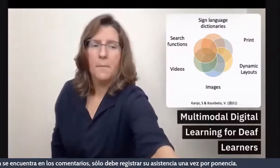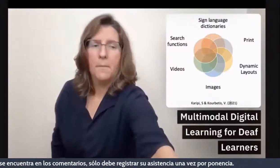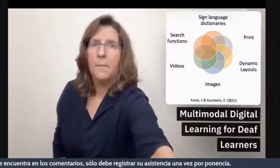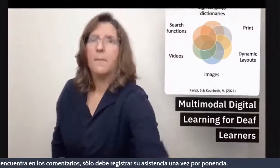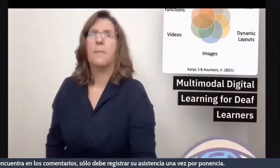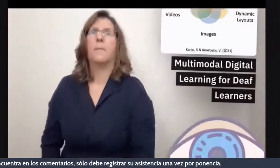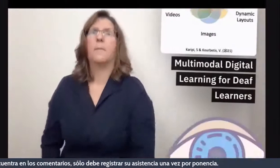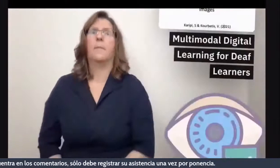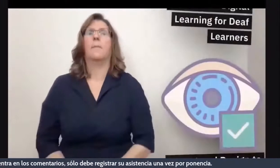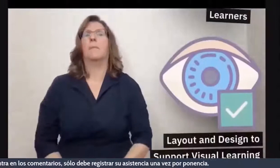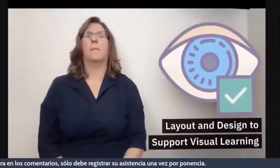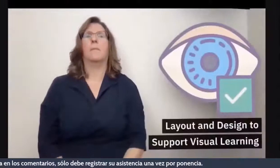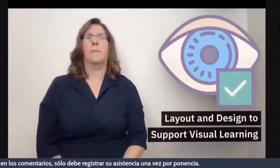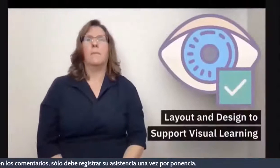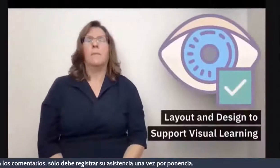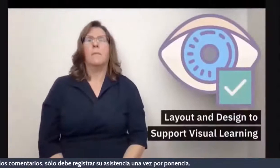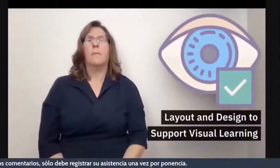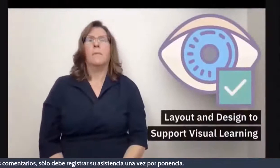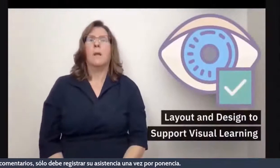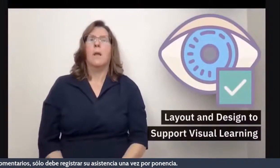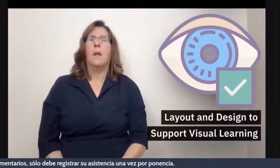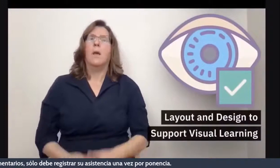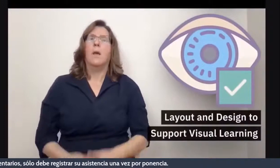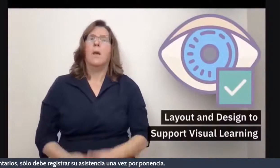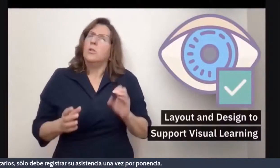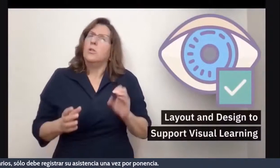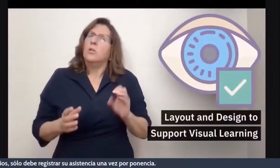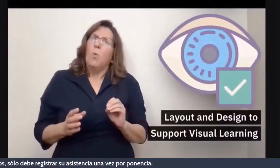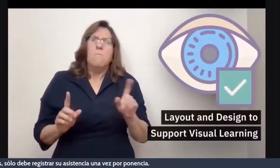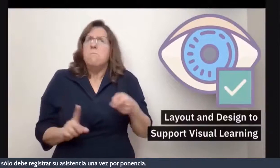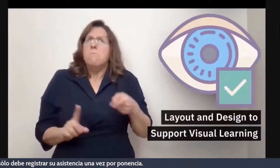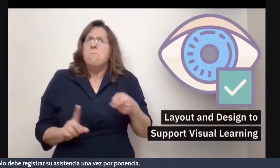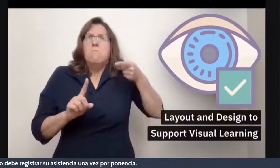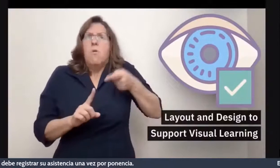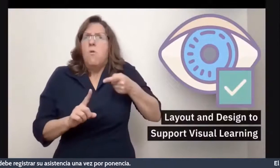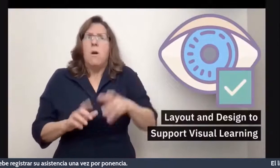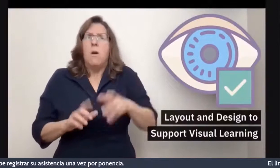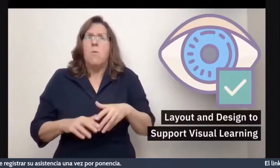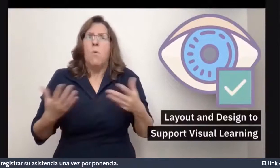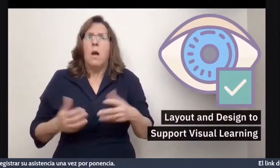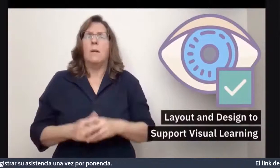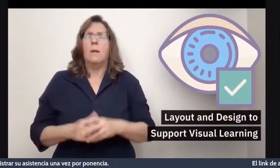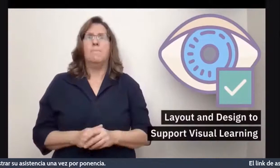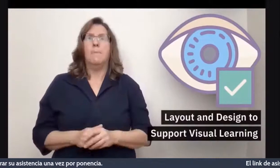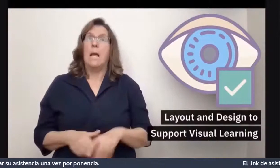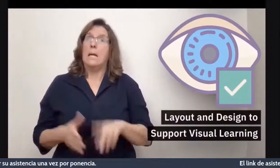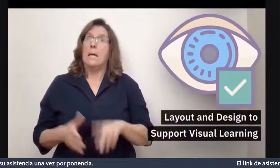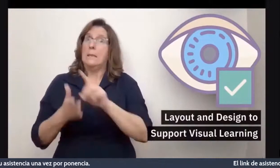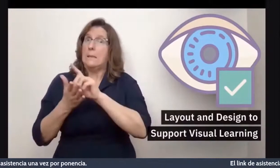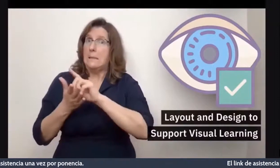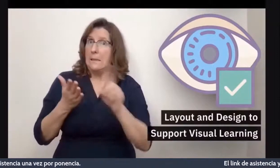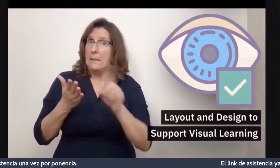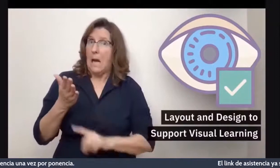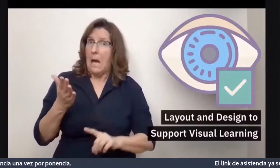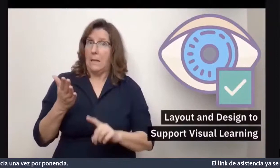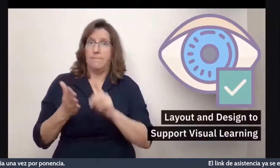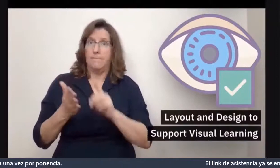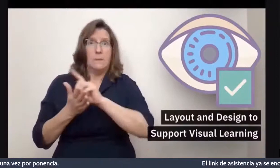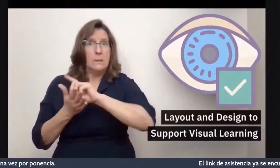Ahora, lo que nos podemos llevar es lo siguiente, que este diseño lleva la meta de dar